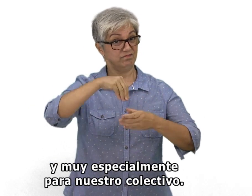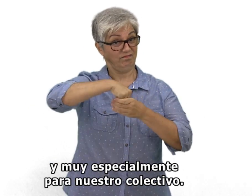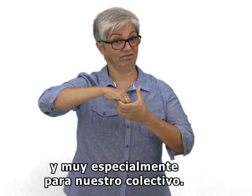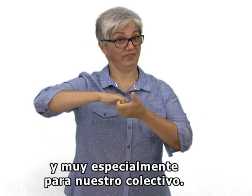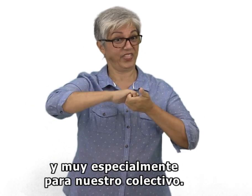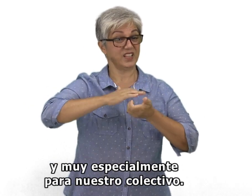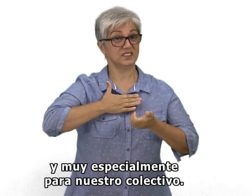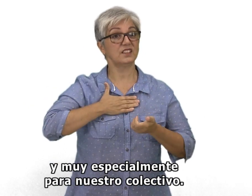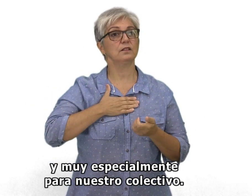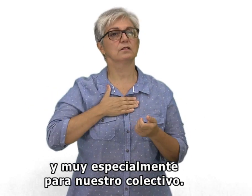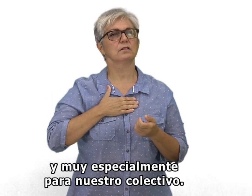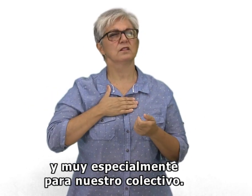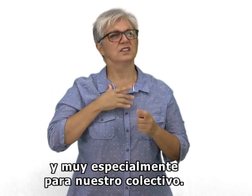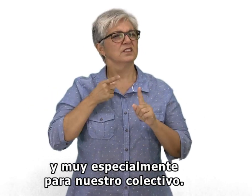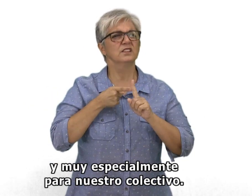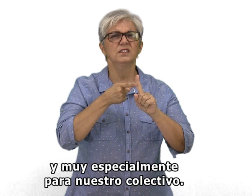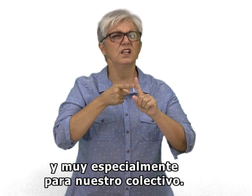Y muy especialmente para nuestro colectivo.